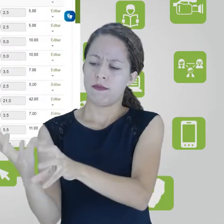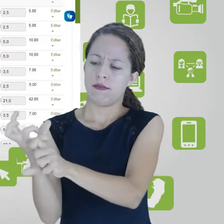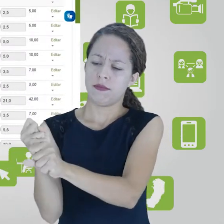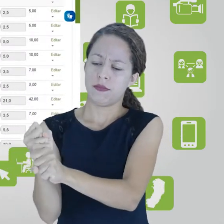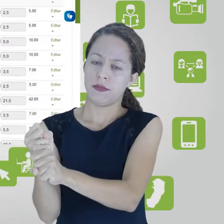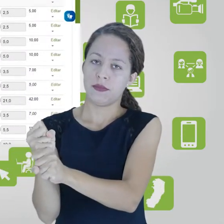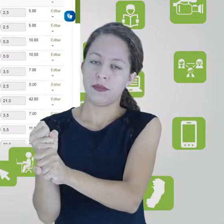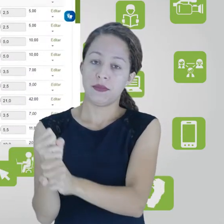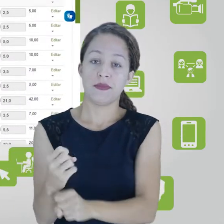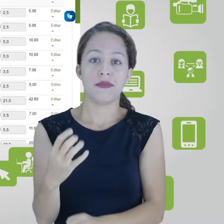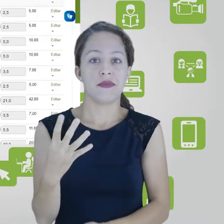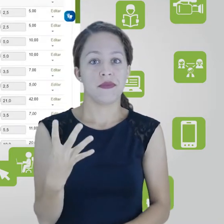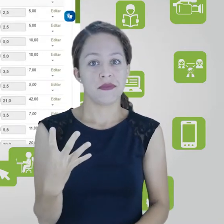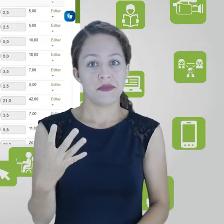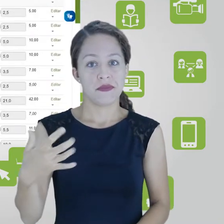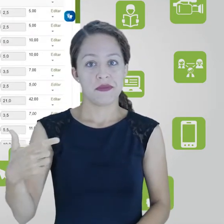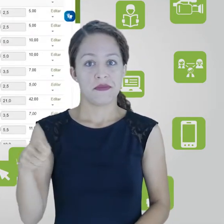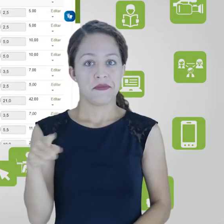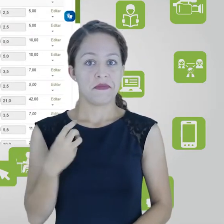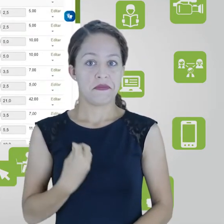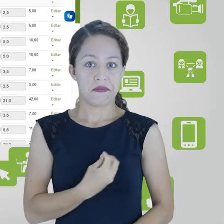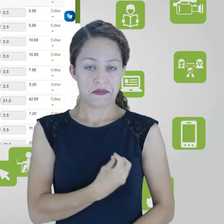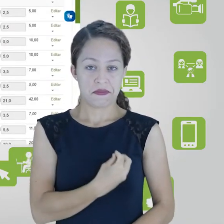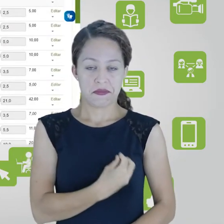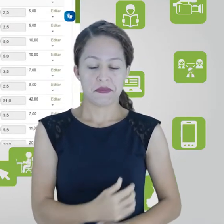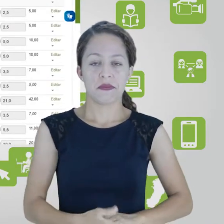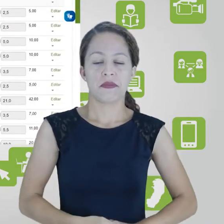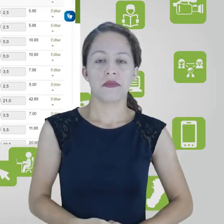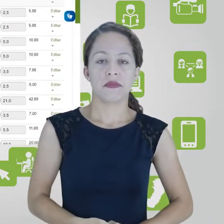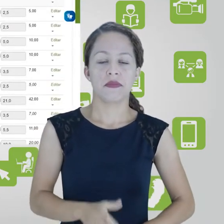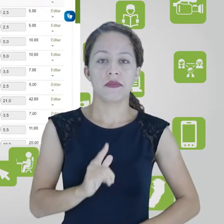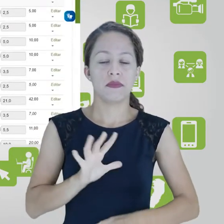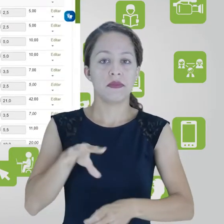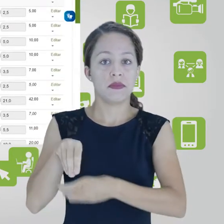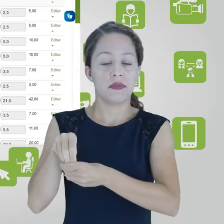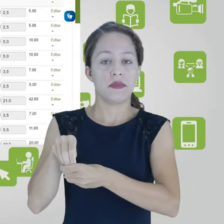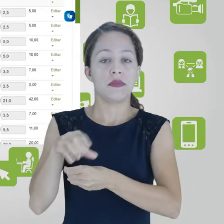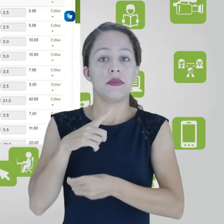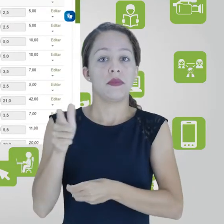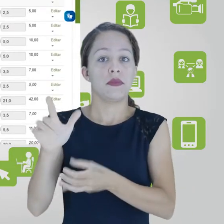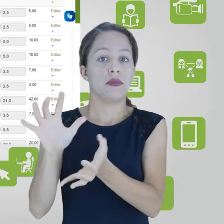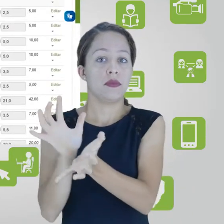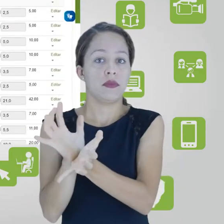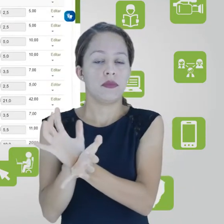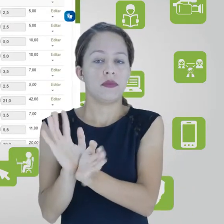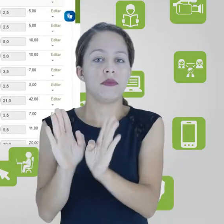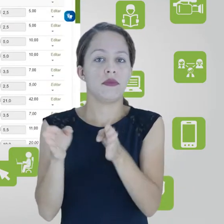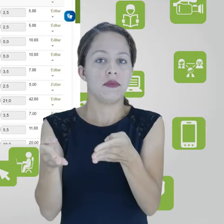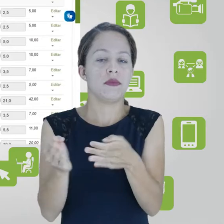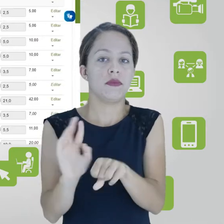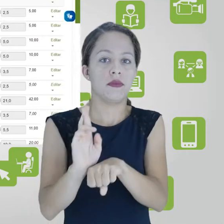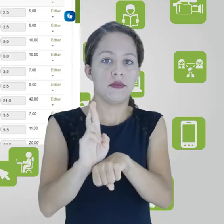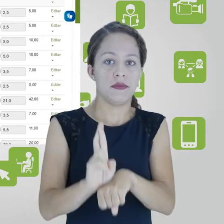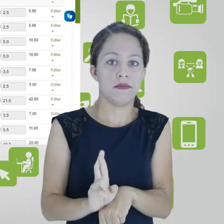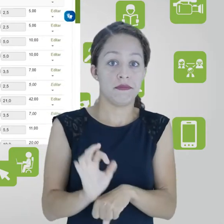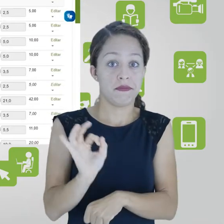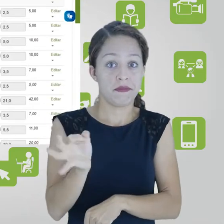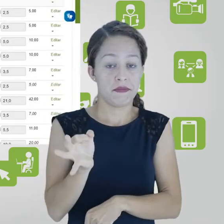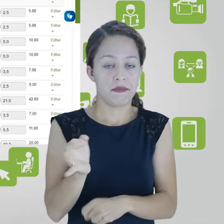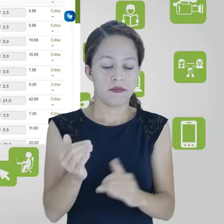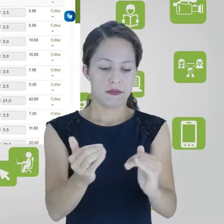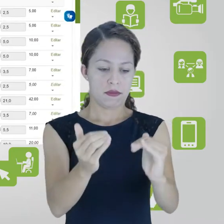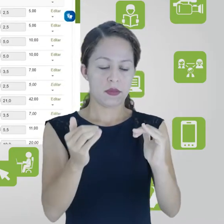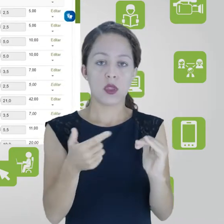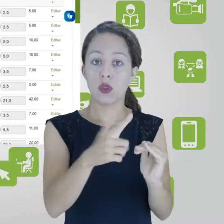no total vai dar 46, certo? A gente vai criar também uma categoria para recuperação.